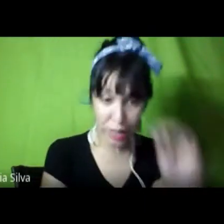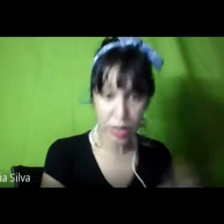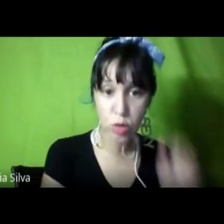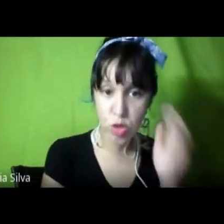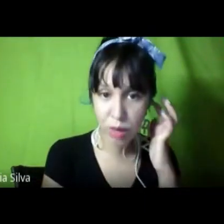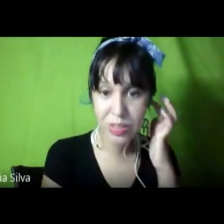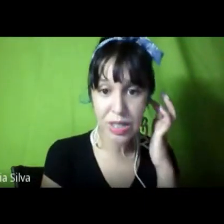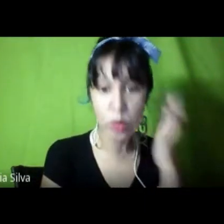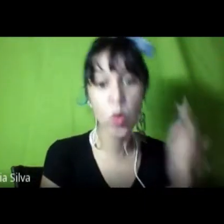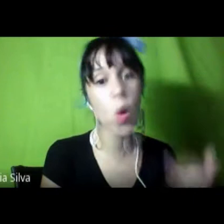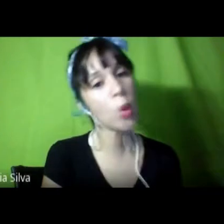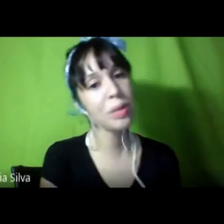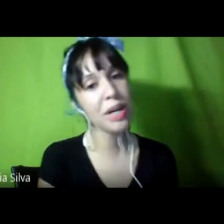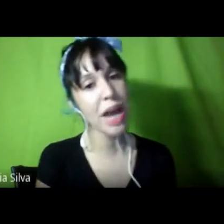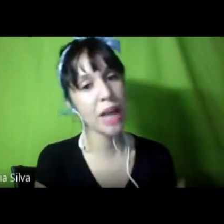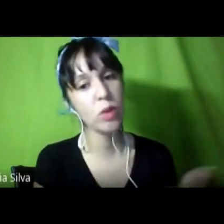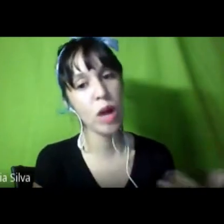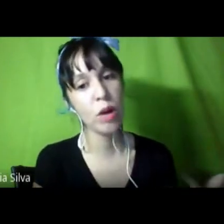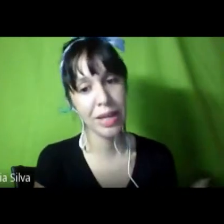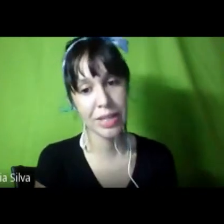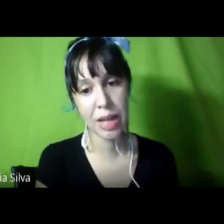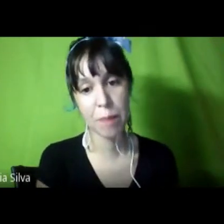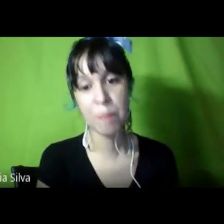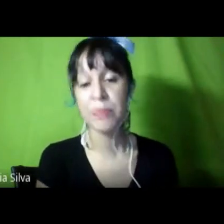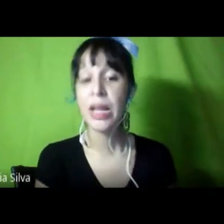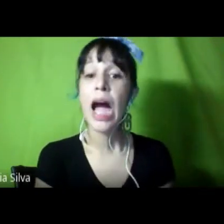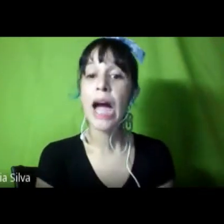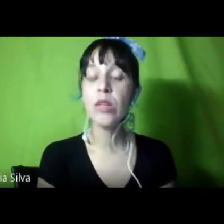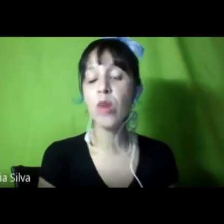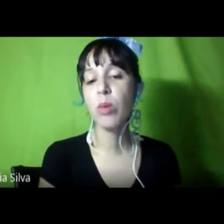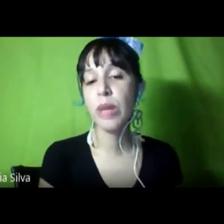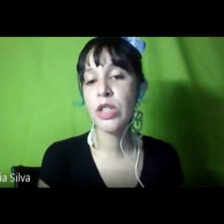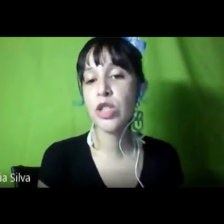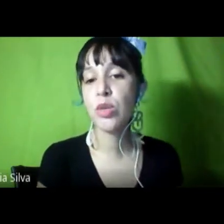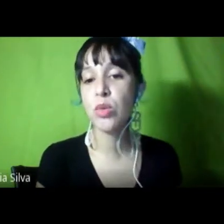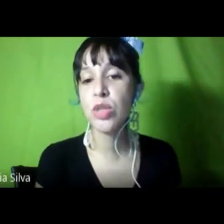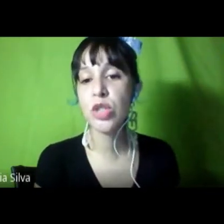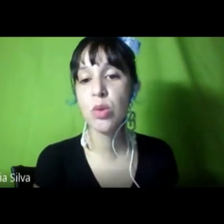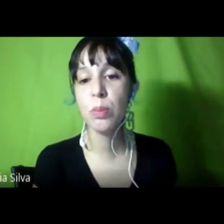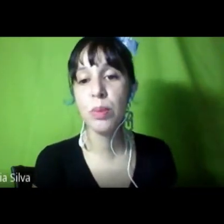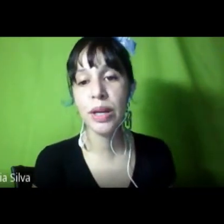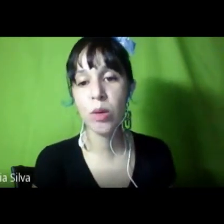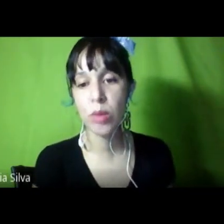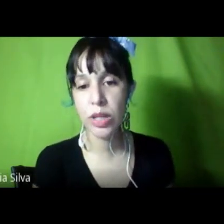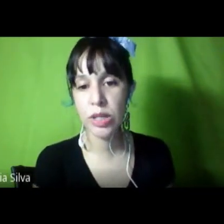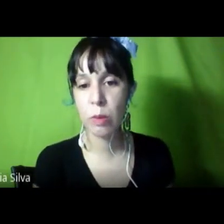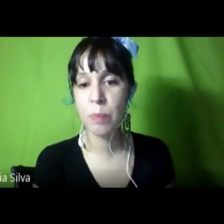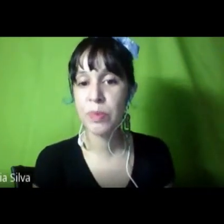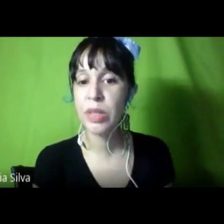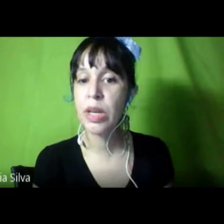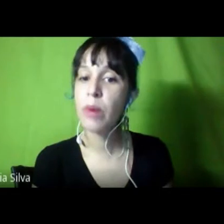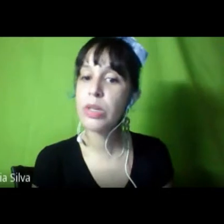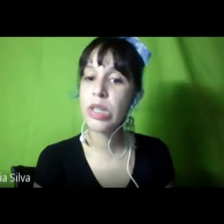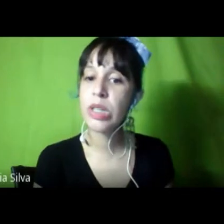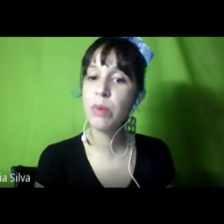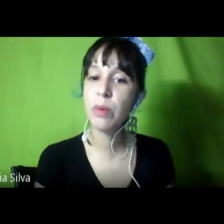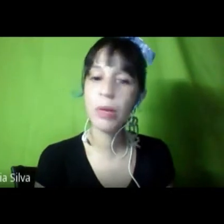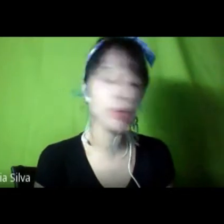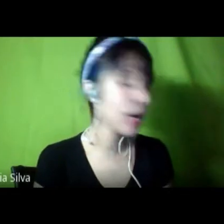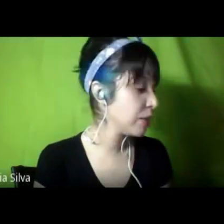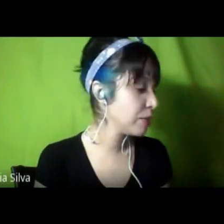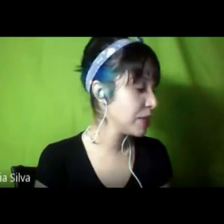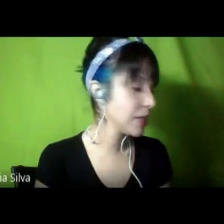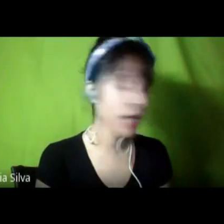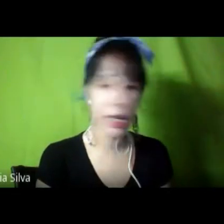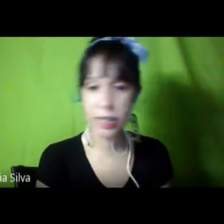surdo ainda continuava sendo obrigado a oralizar. Atualmente, usa-se o bilinguismo, que é o ensino por meio